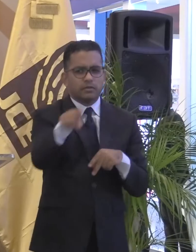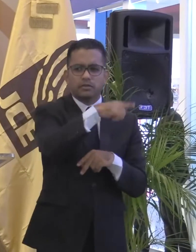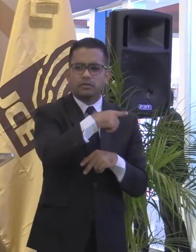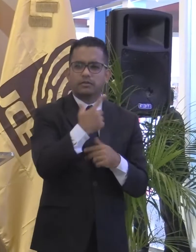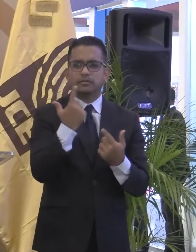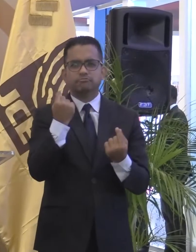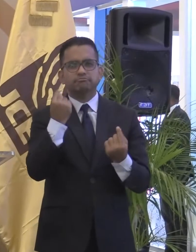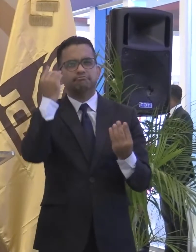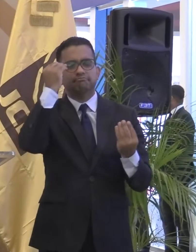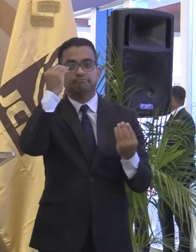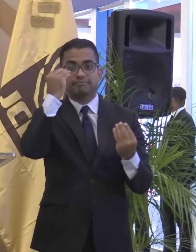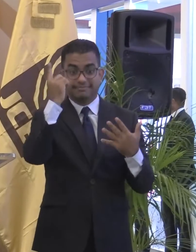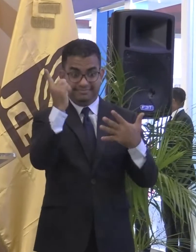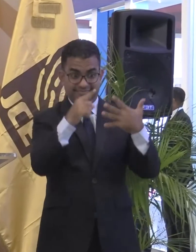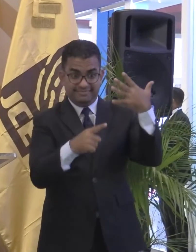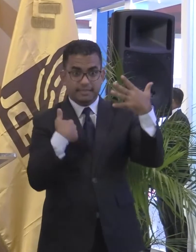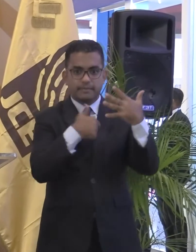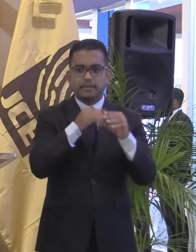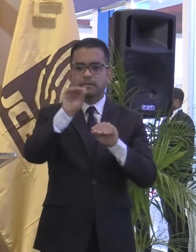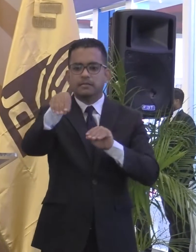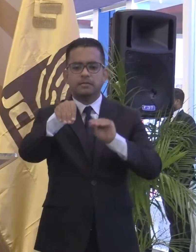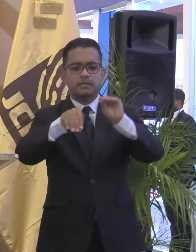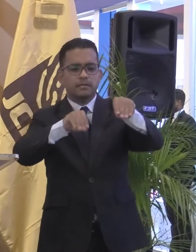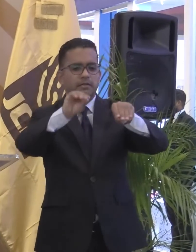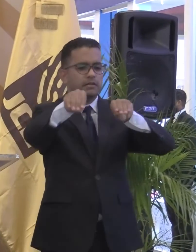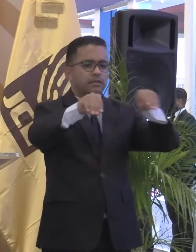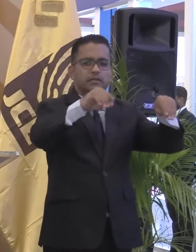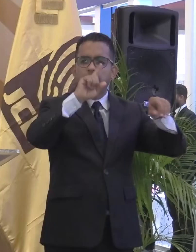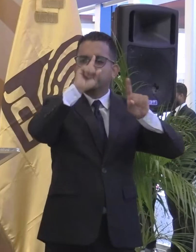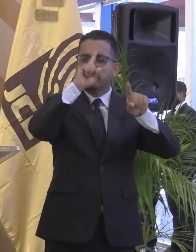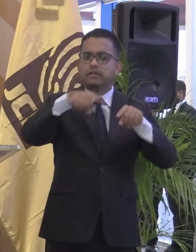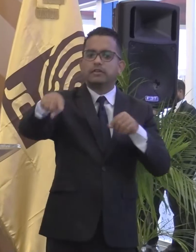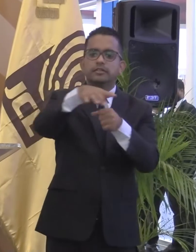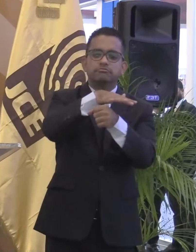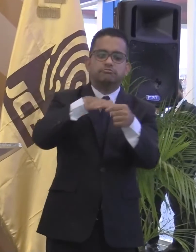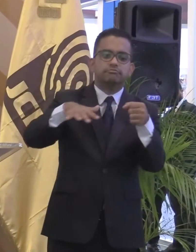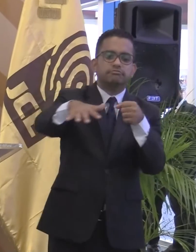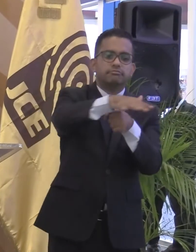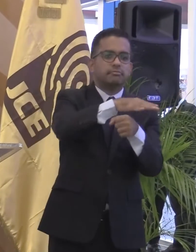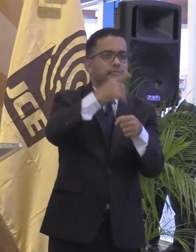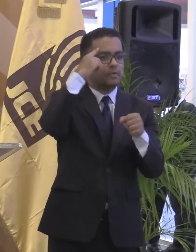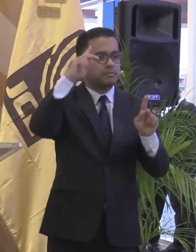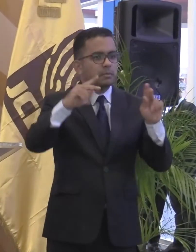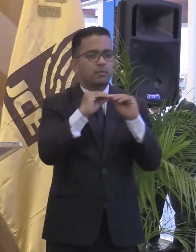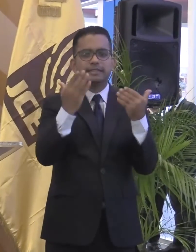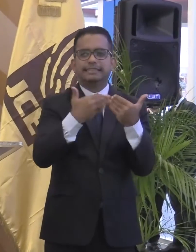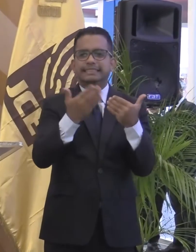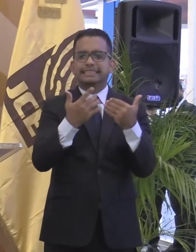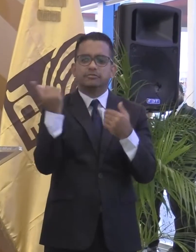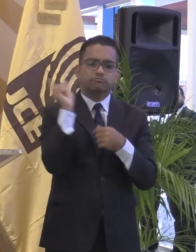ya que los mismos han sido ubicados estratégicamente dentro de un área geográfica que le permita